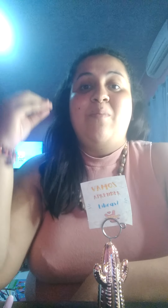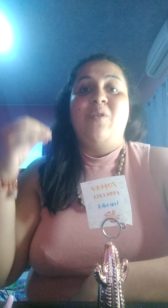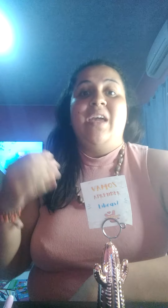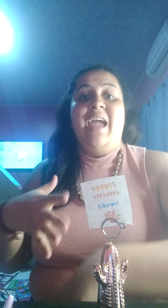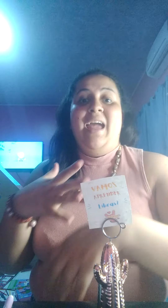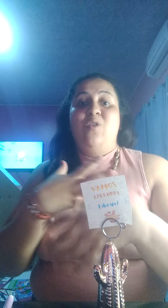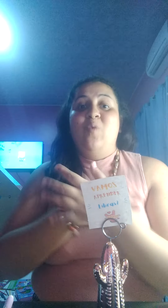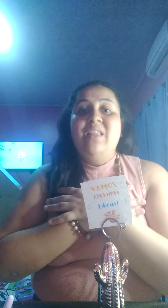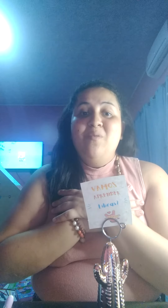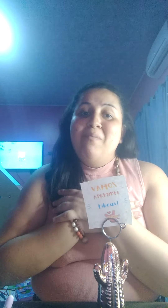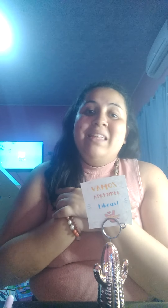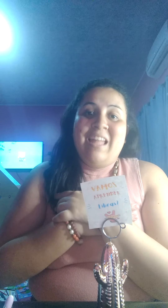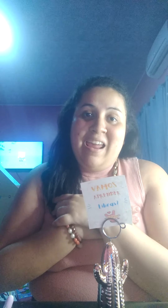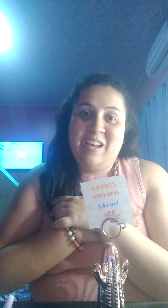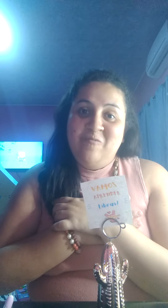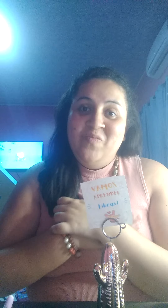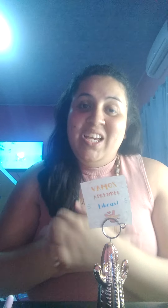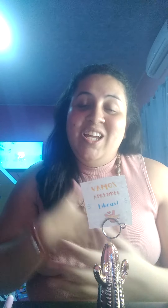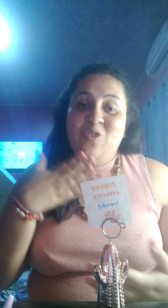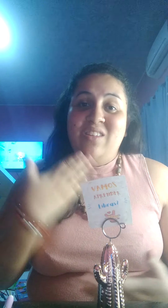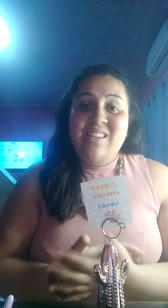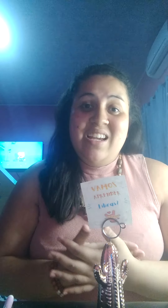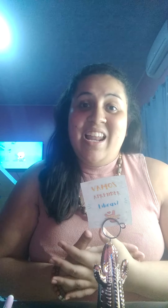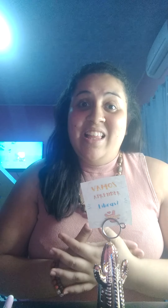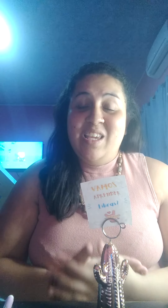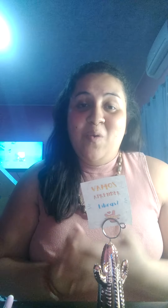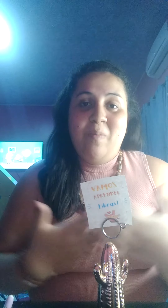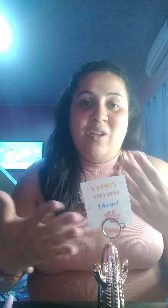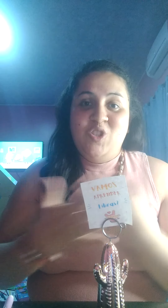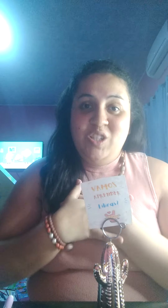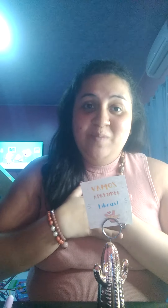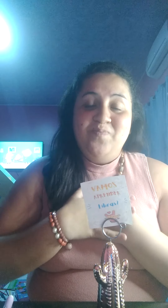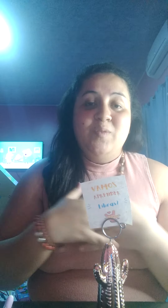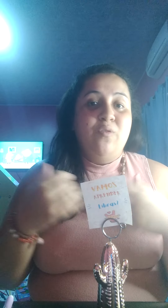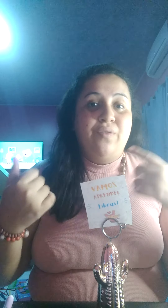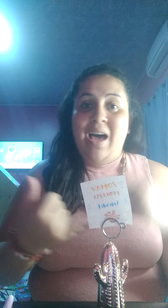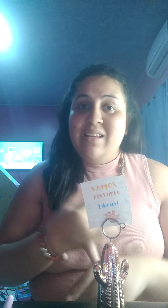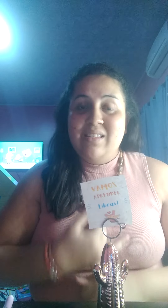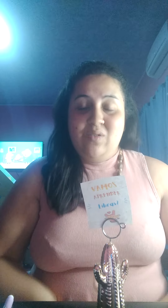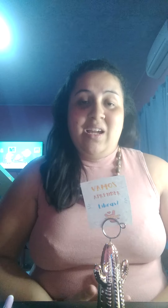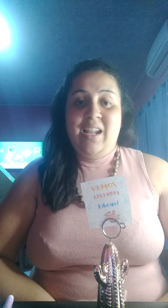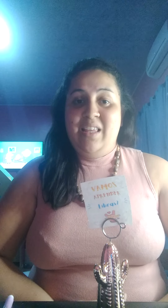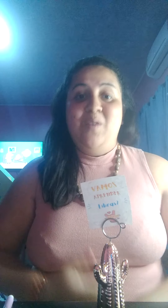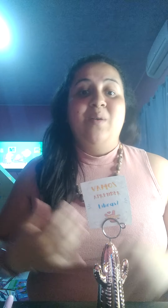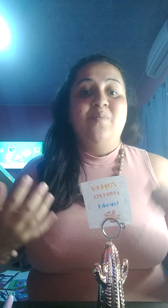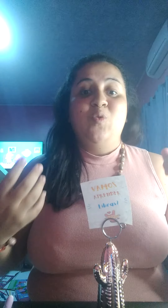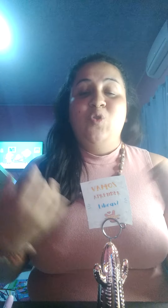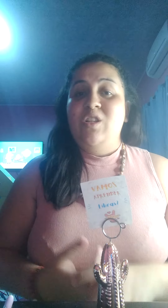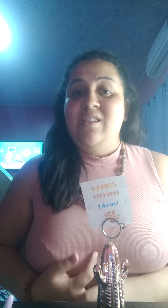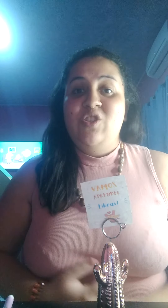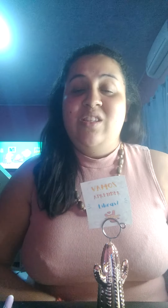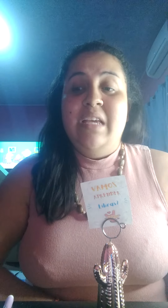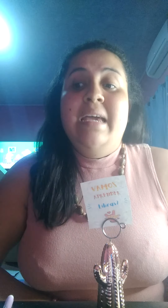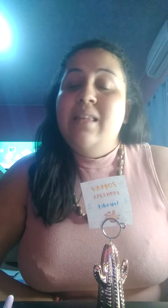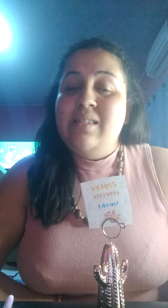Porque é a tua língua materna. Tu tens aquela língua para ti, tu falas aquela língua, tu utilizas dessa